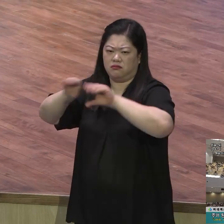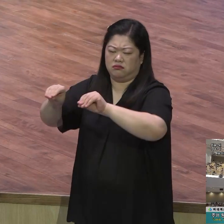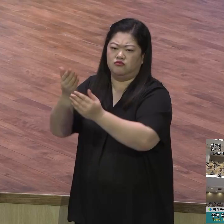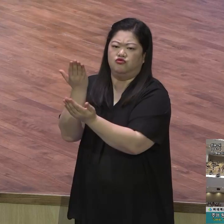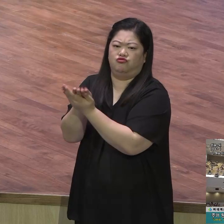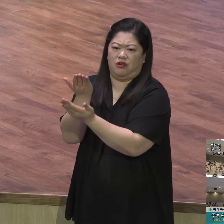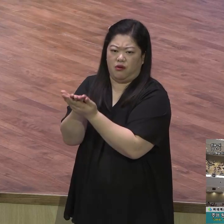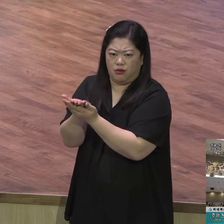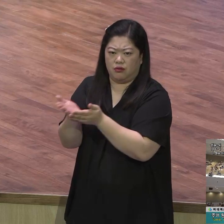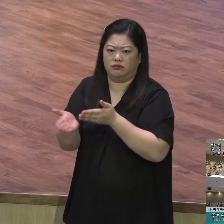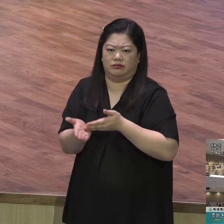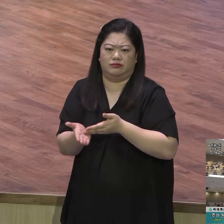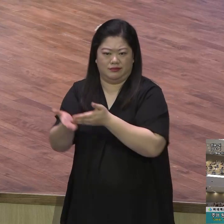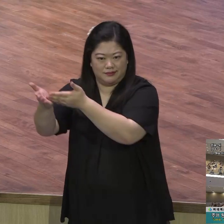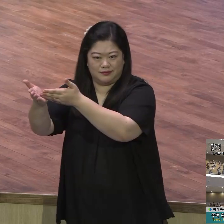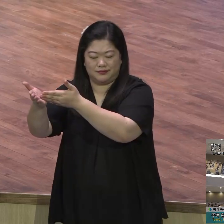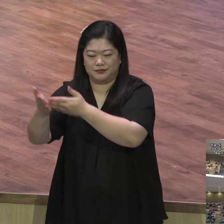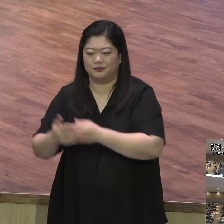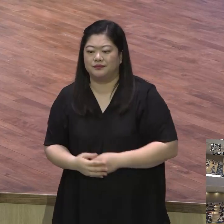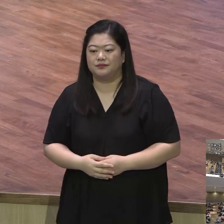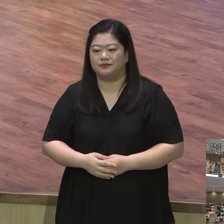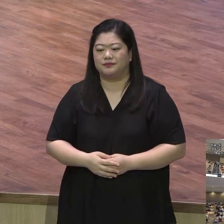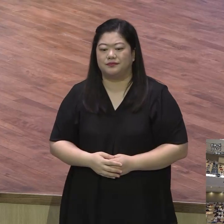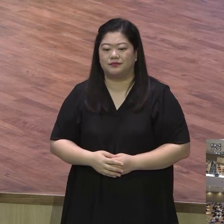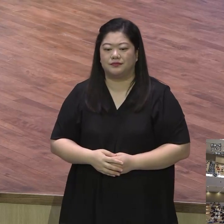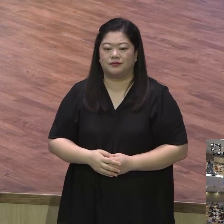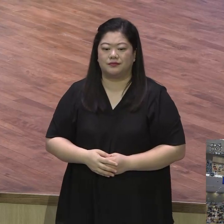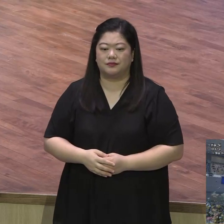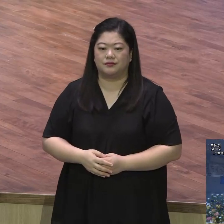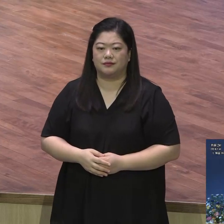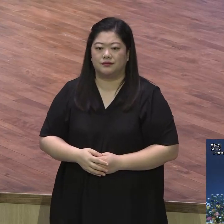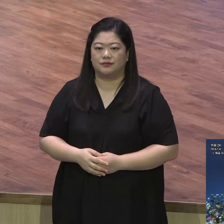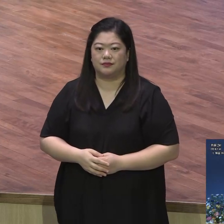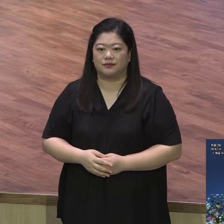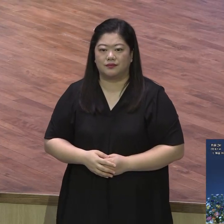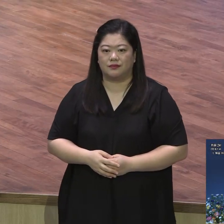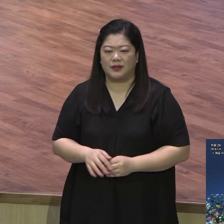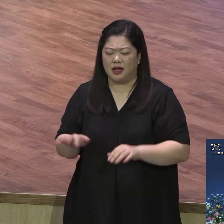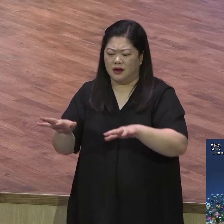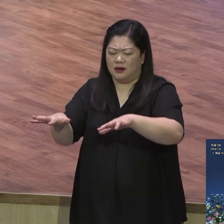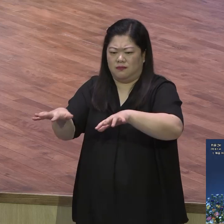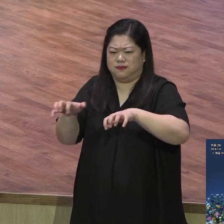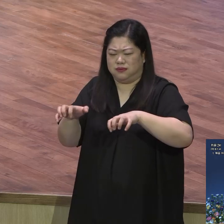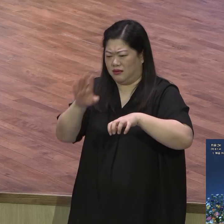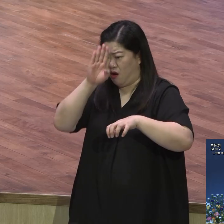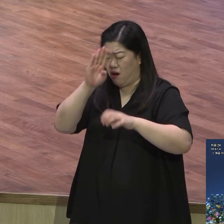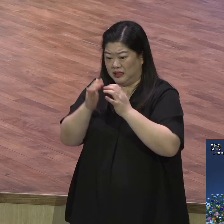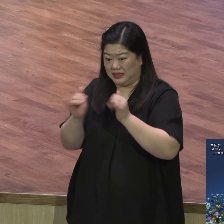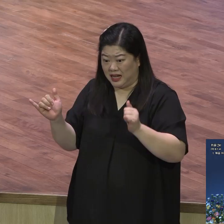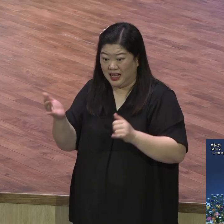있나이다 하거늘 본문에 나오는 나병 환자를 과거에는